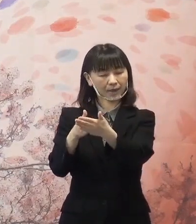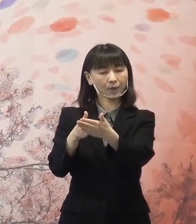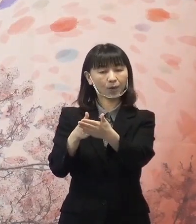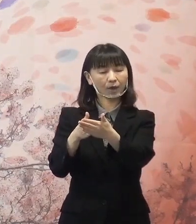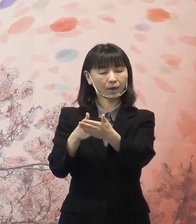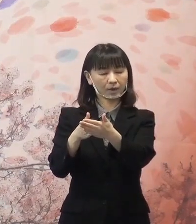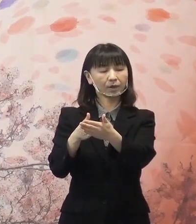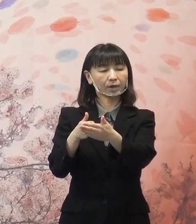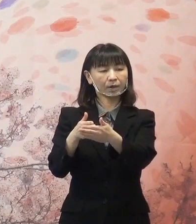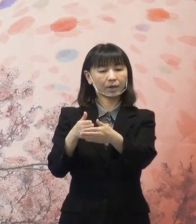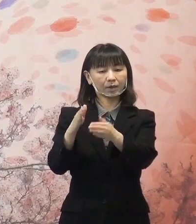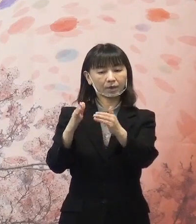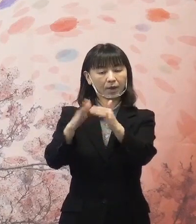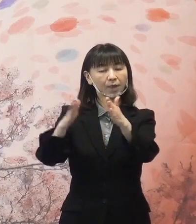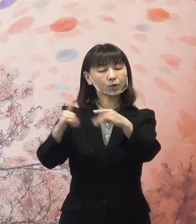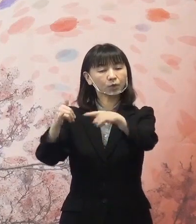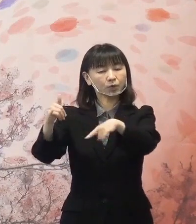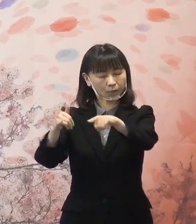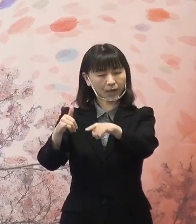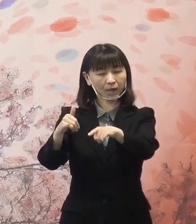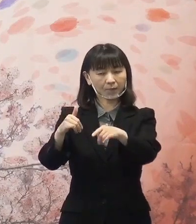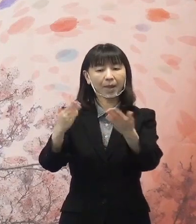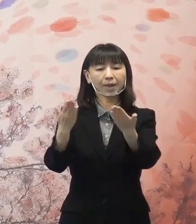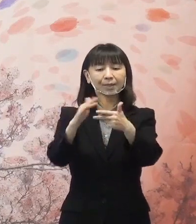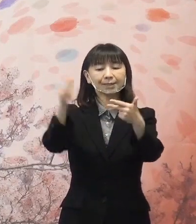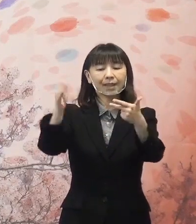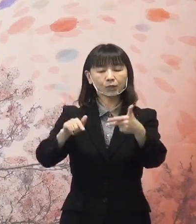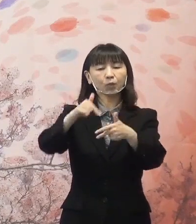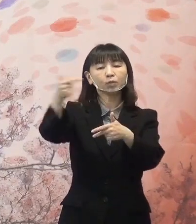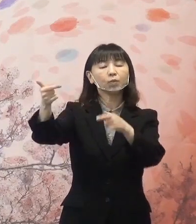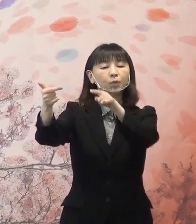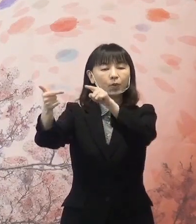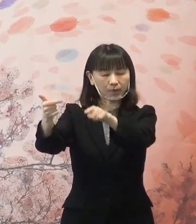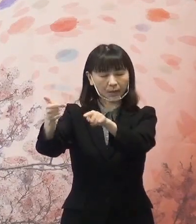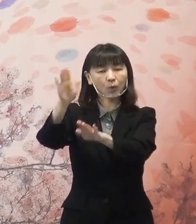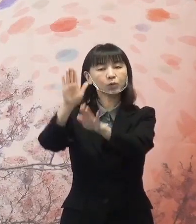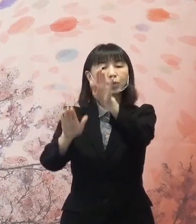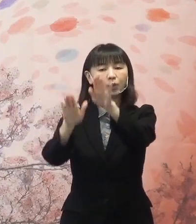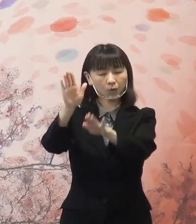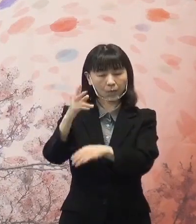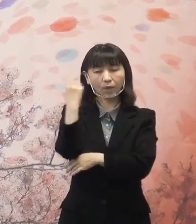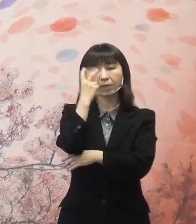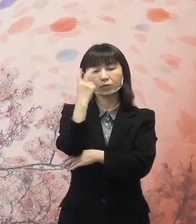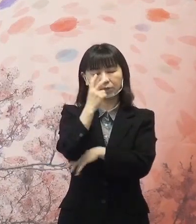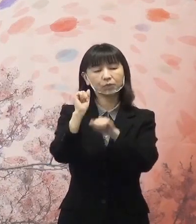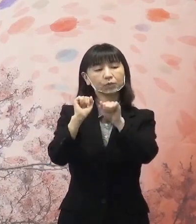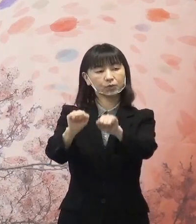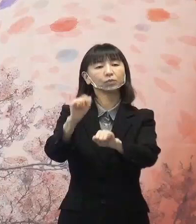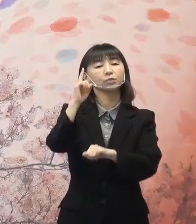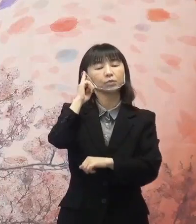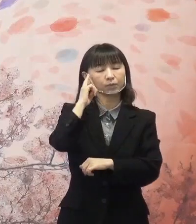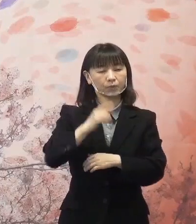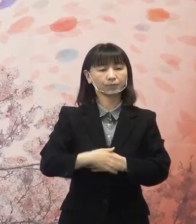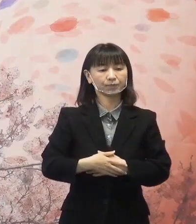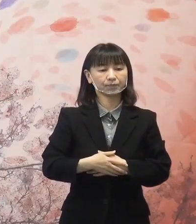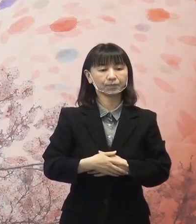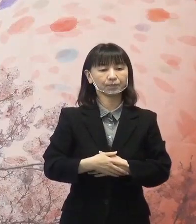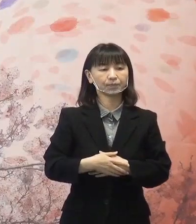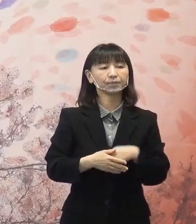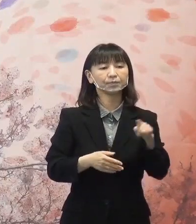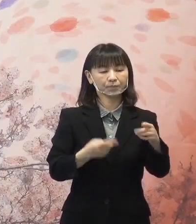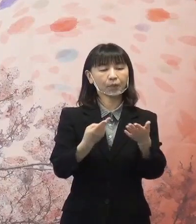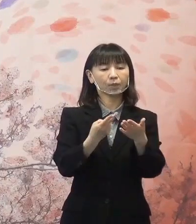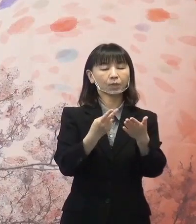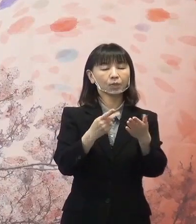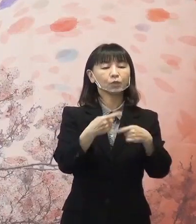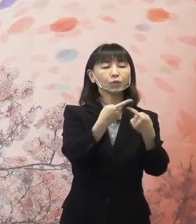と思います。むしろその外に、施設の外に出た方の状況を確認していくことになりますが、いずれ入所した方が面